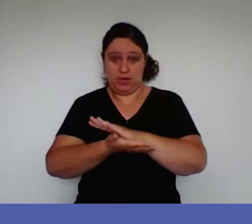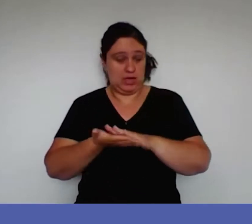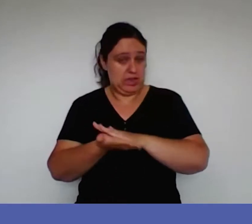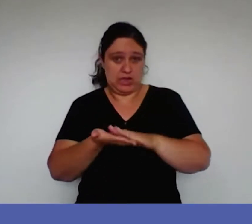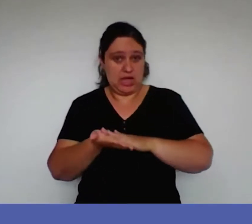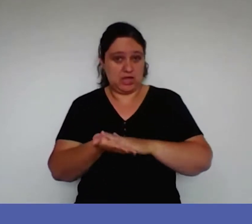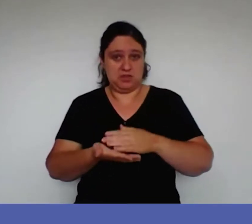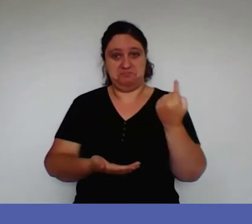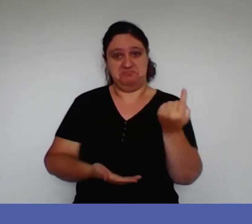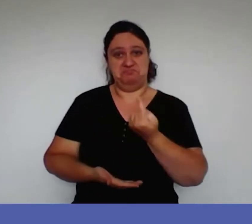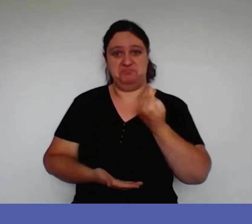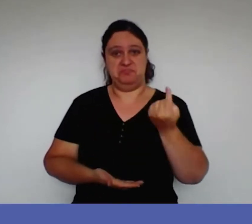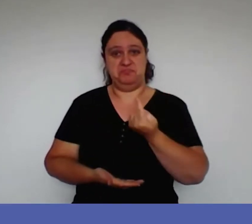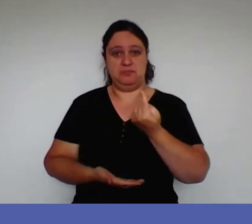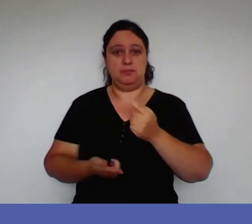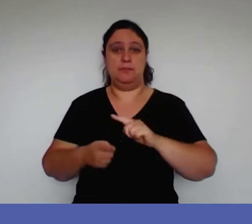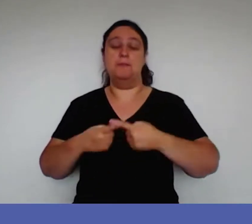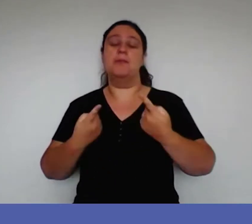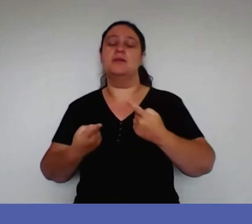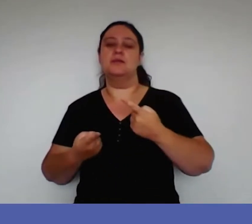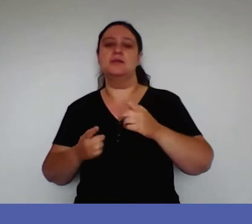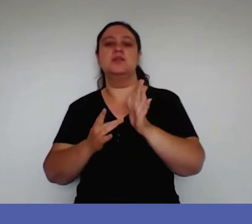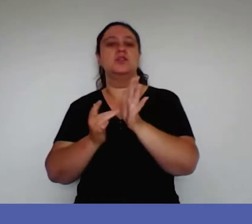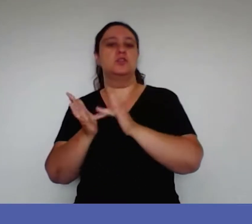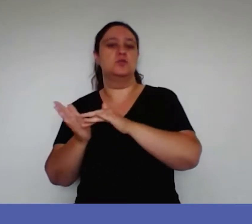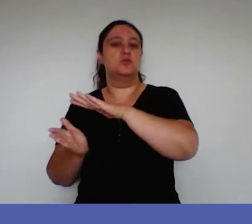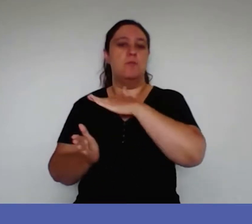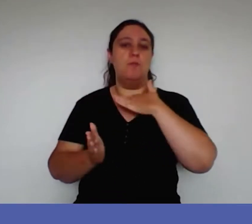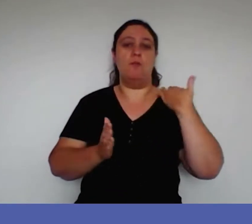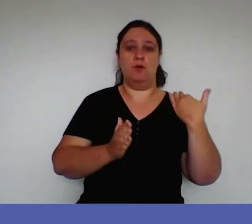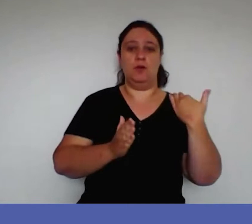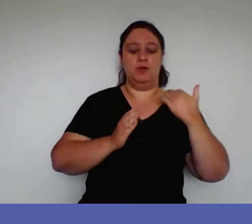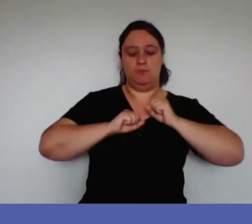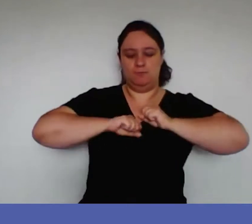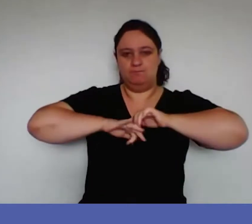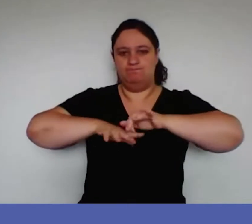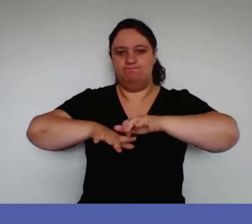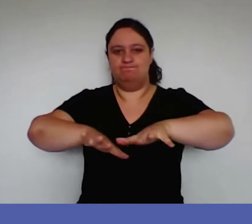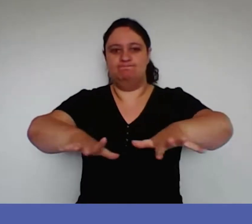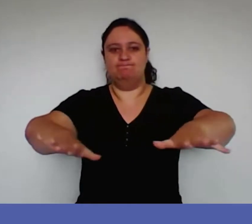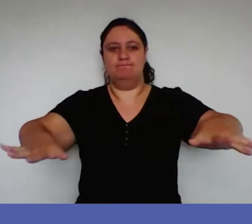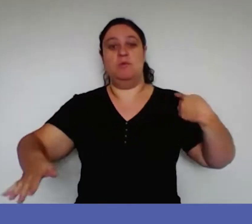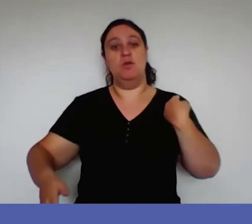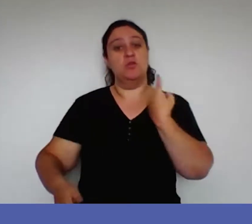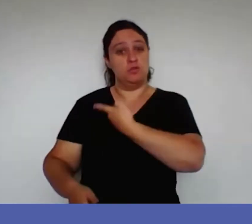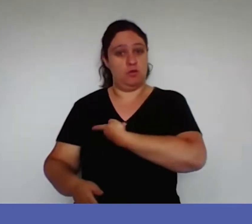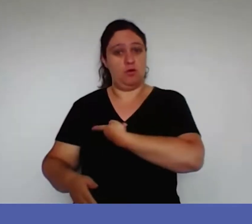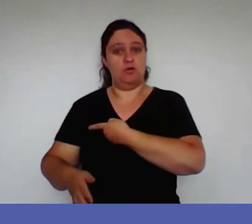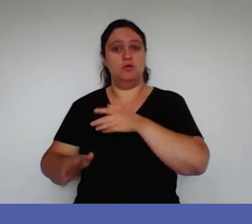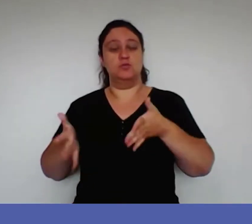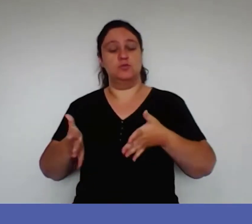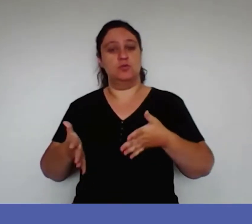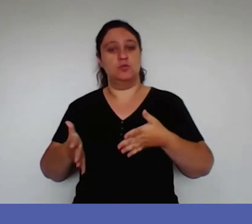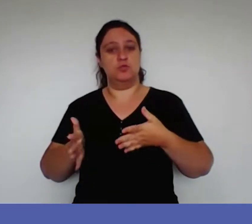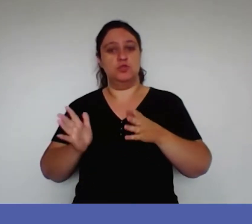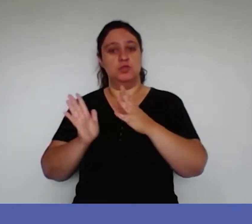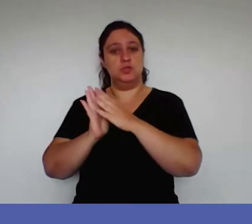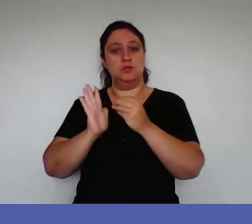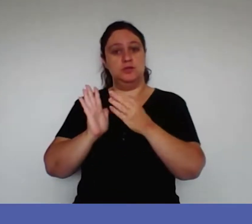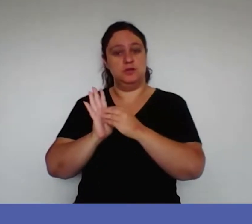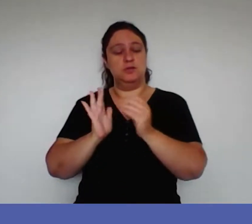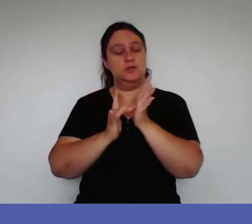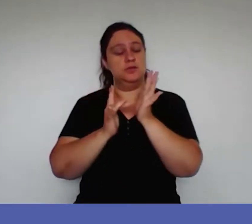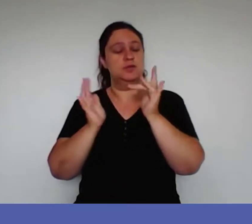produziu muitos grãos, né? E hoje nós somos esses muitos frutos do nosso Senhor